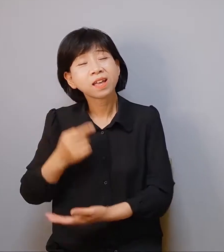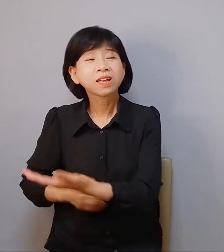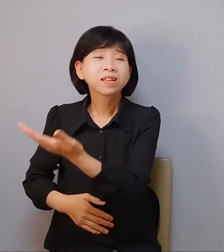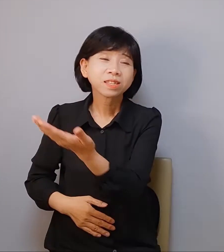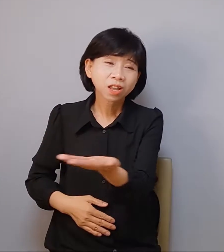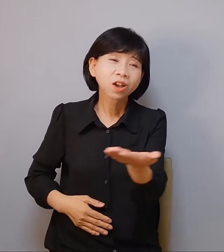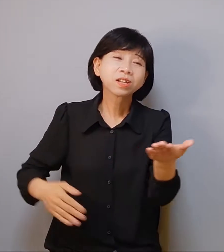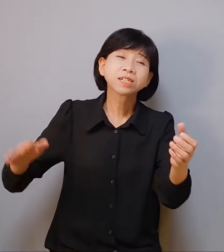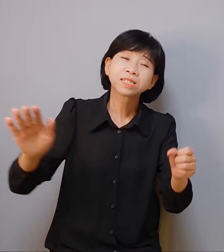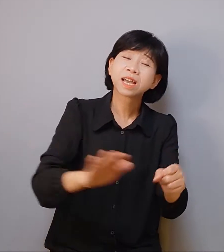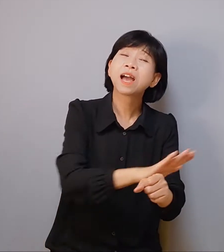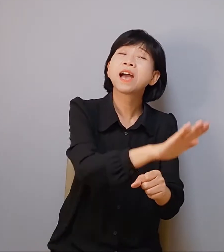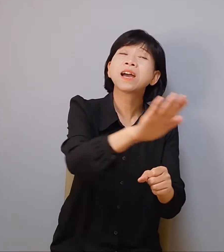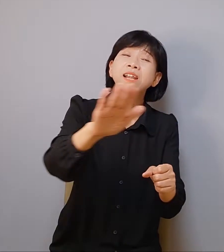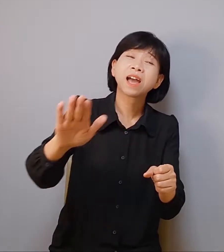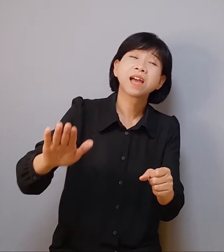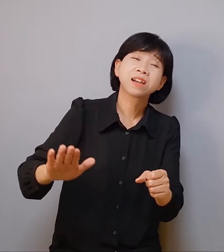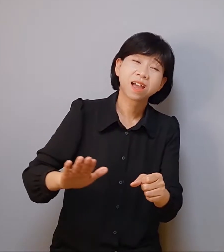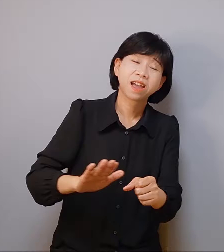여기노라. 너를